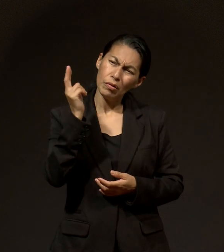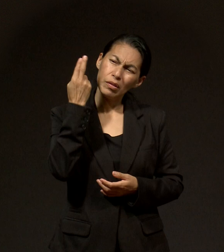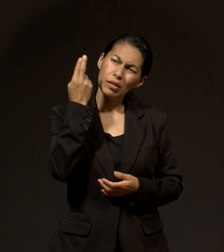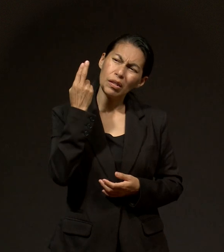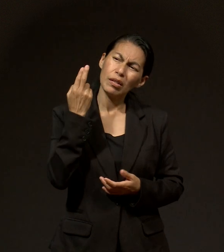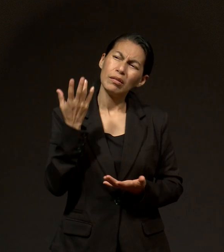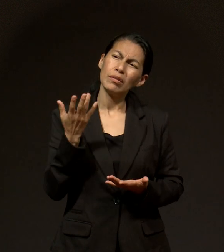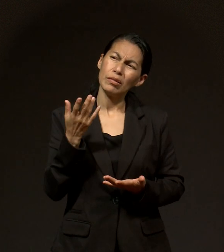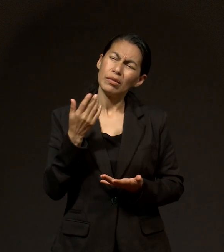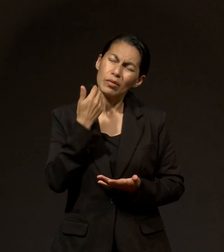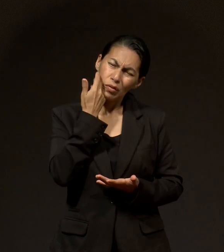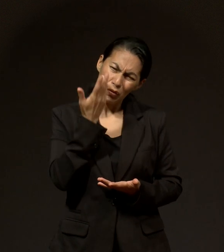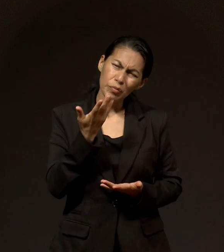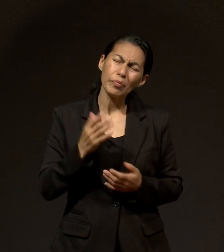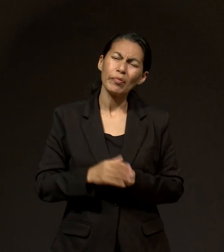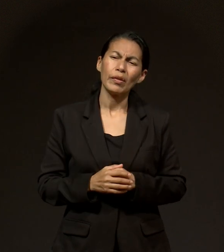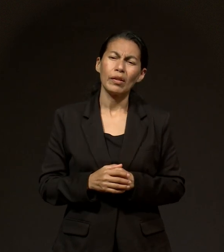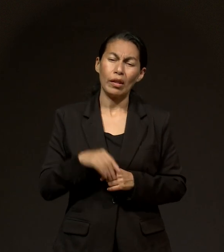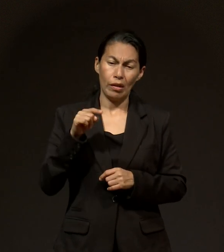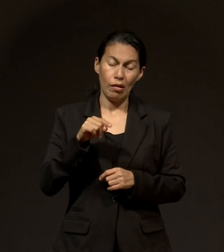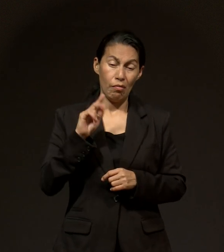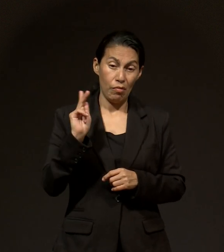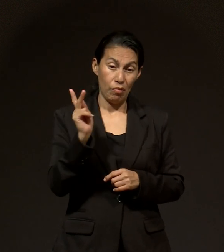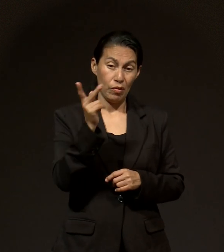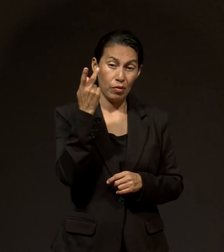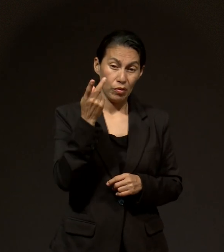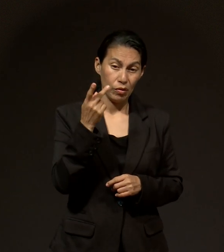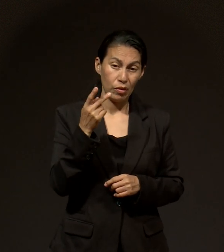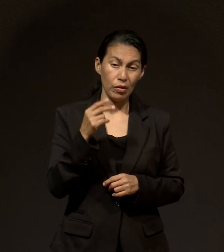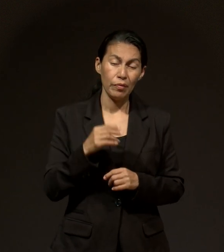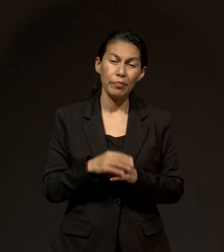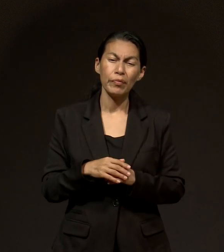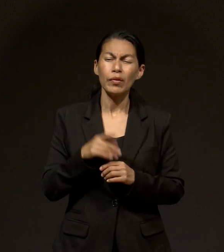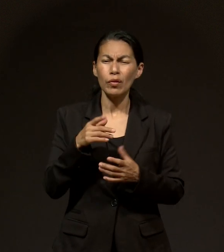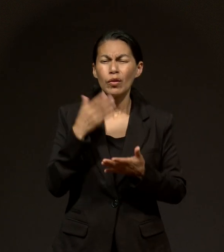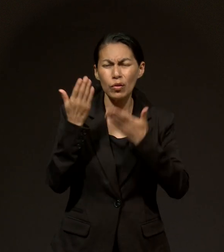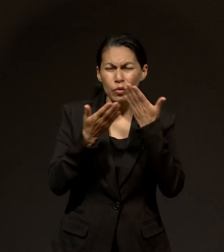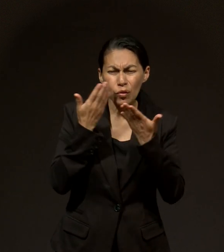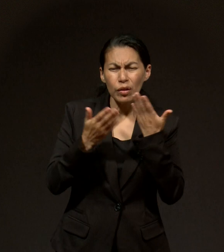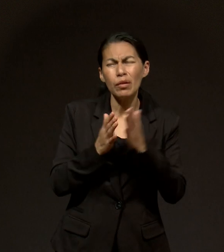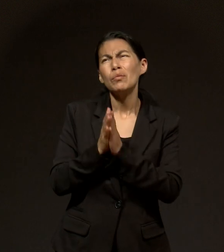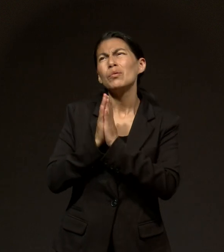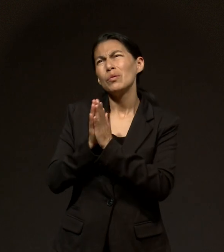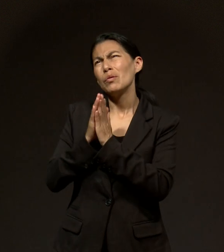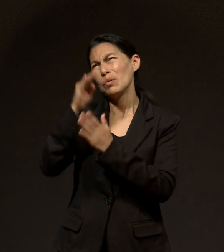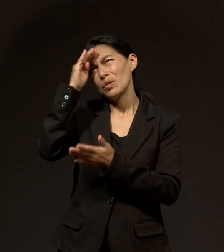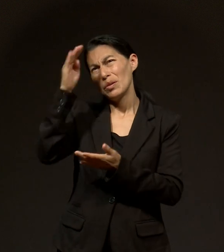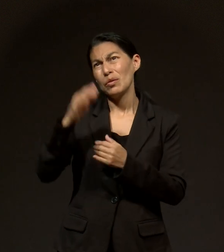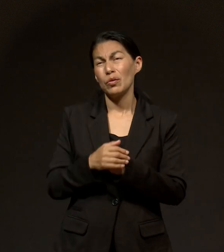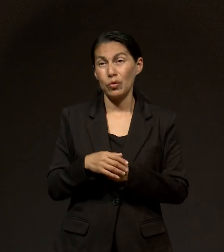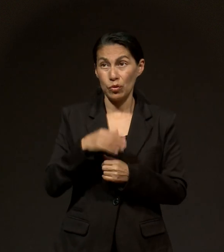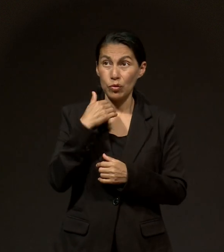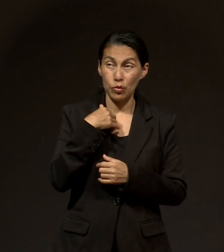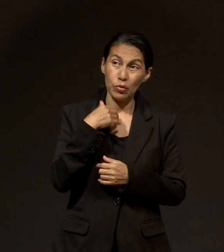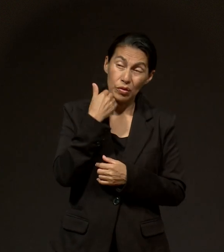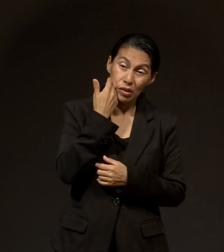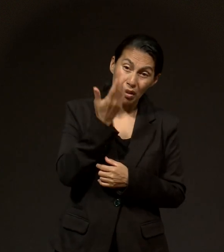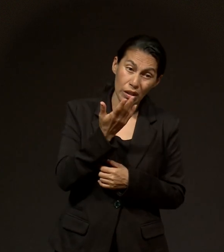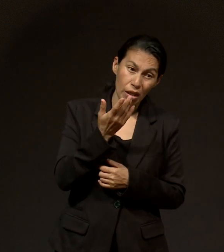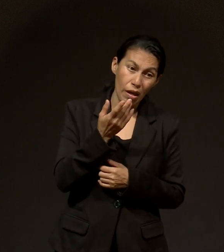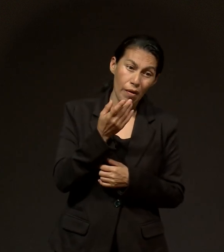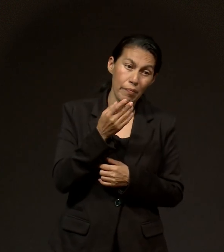y, pues, que tengan las posibilidades económicas para estar allí. Pues yo pensaba estar en un